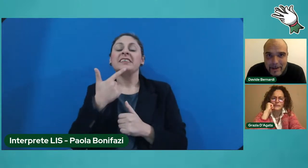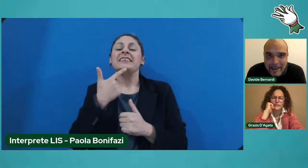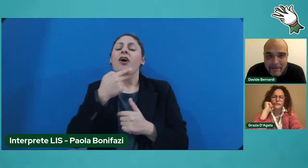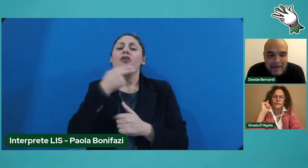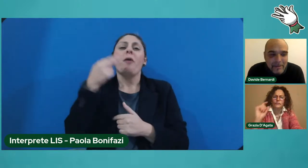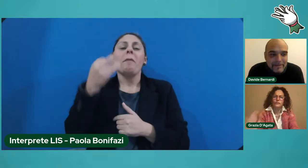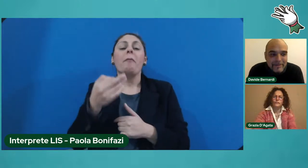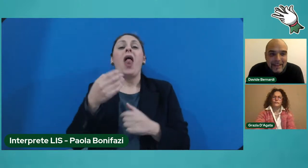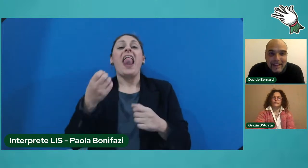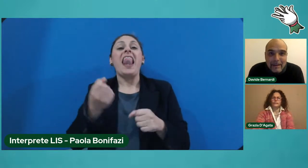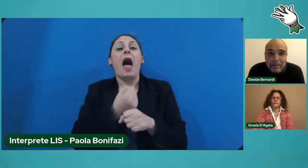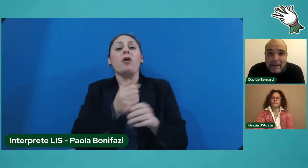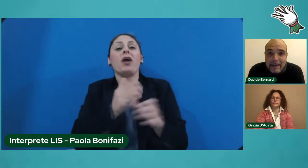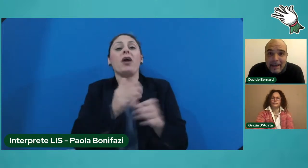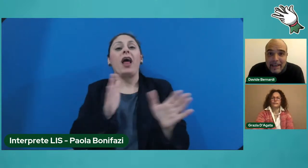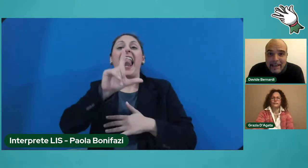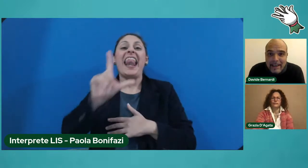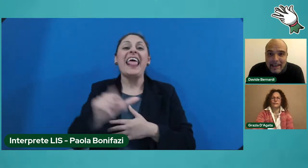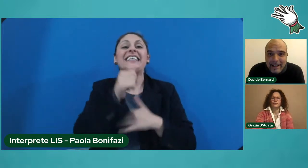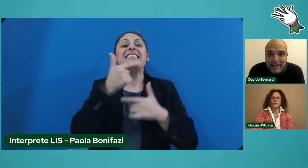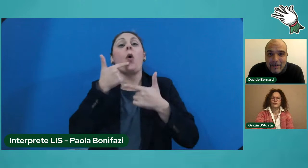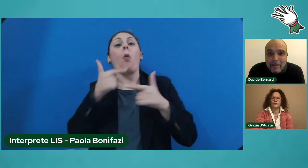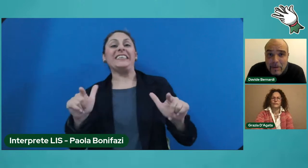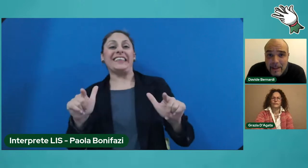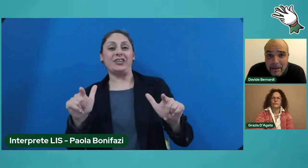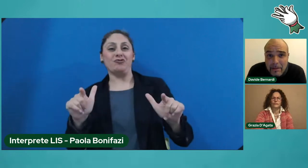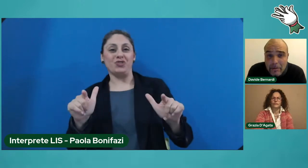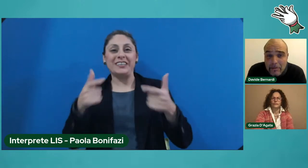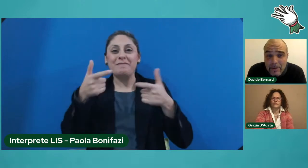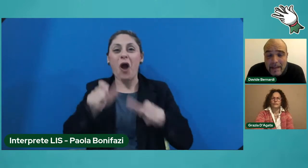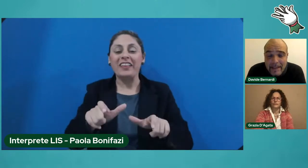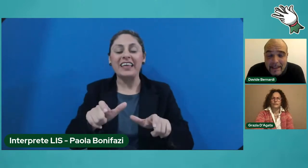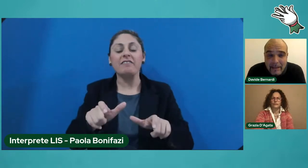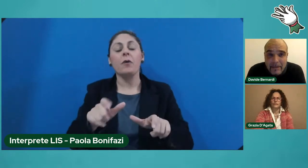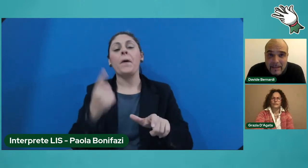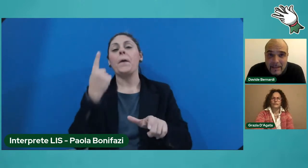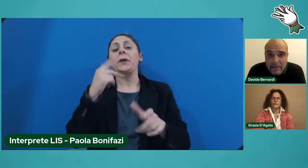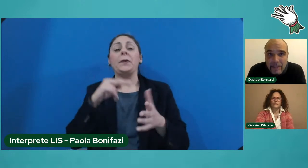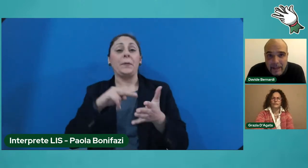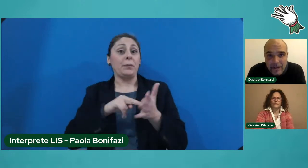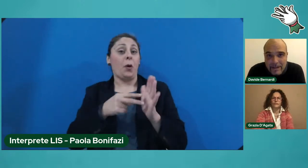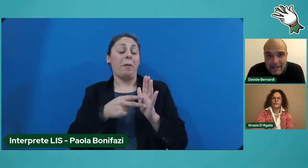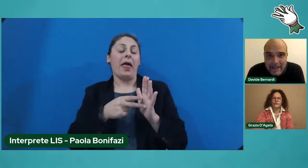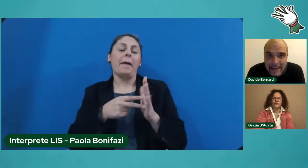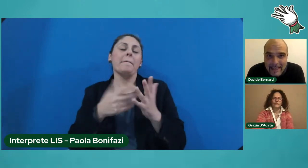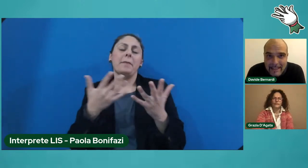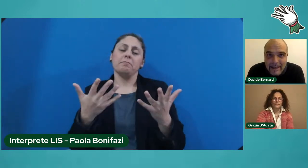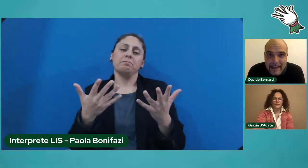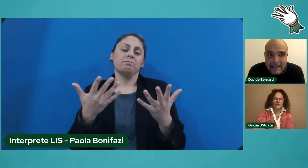noi li chiamiamo, perché una delle problematiche di tutti i nostri ragazzi è